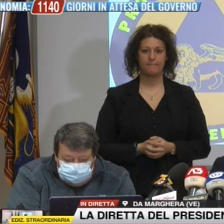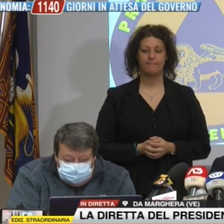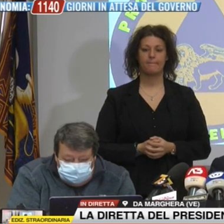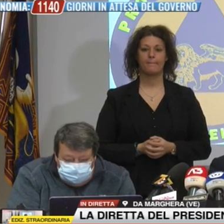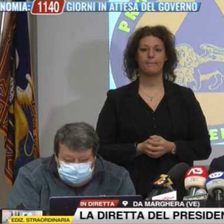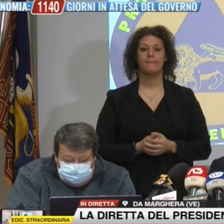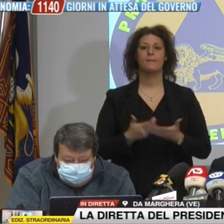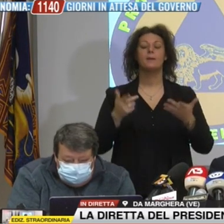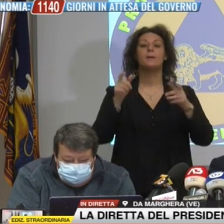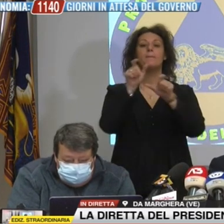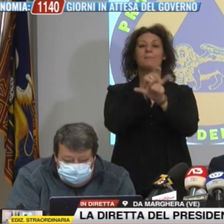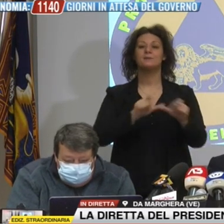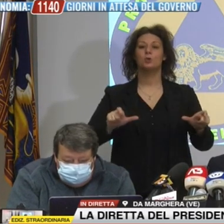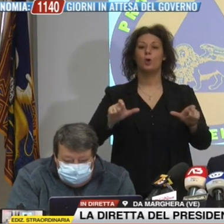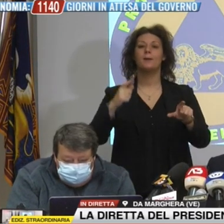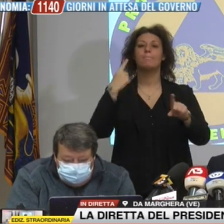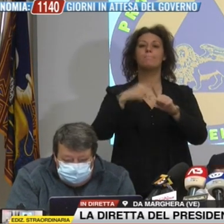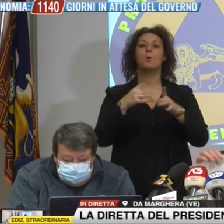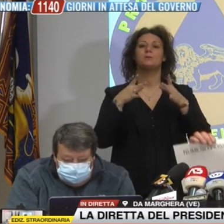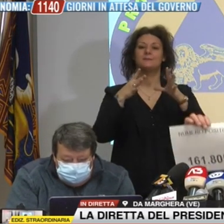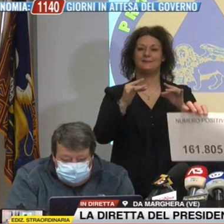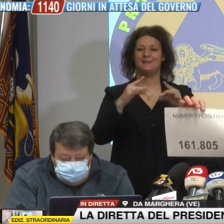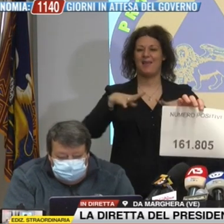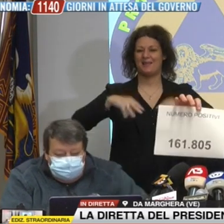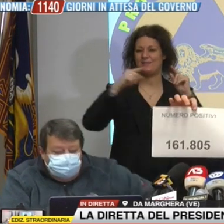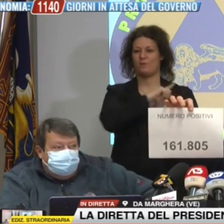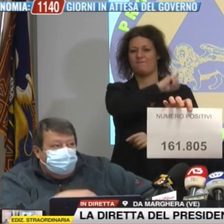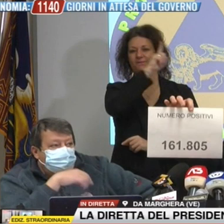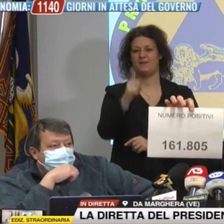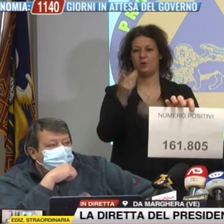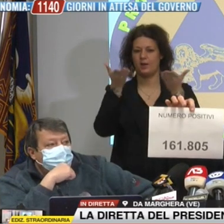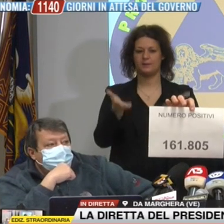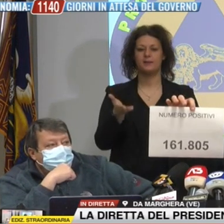Il numero dei positivi da inizio di questa tragedia sono